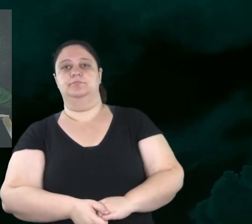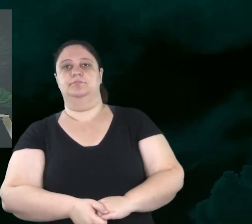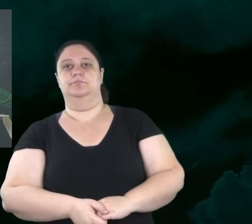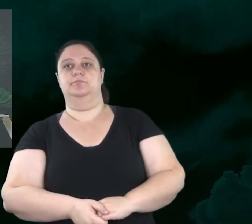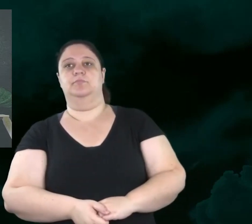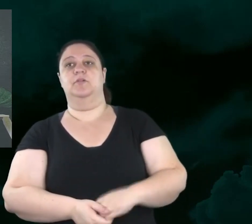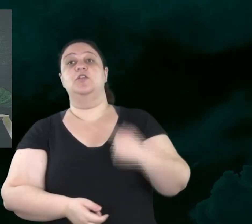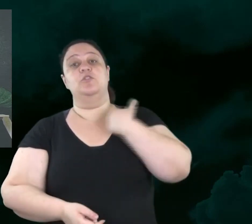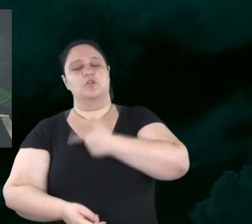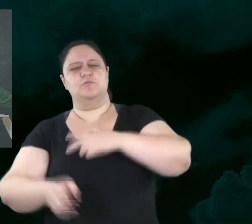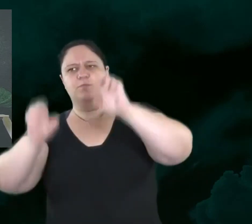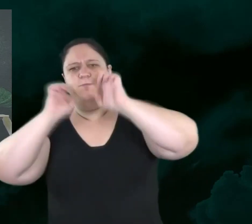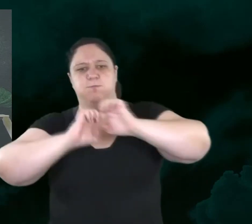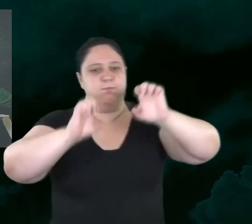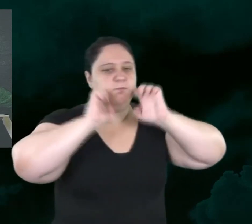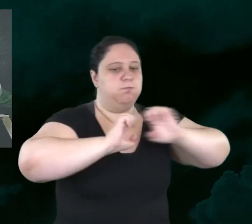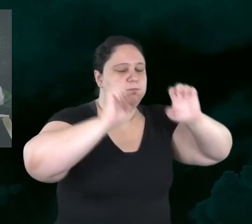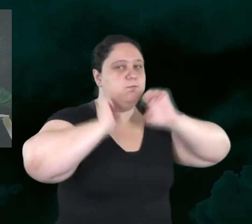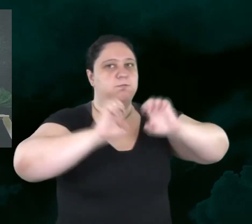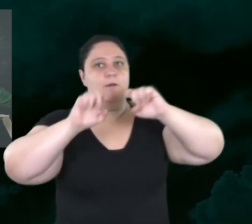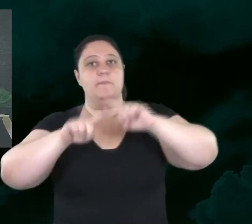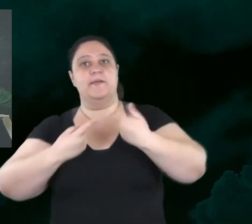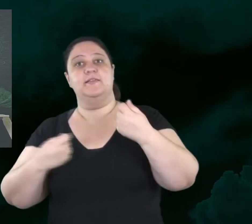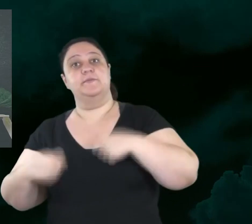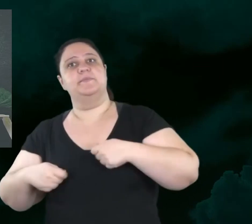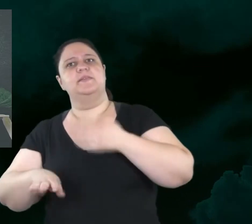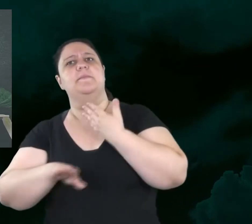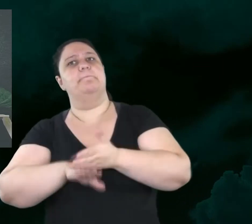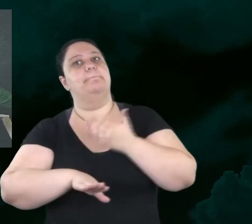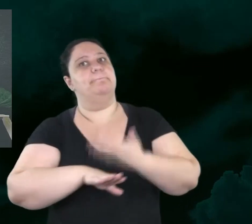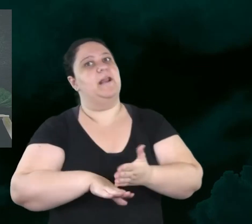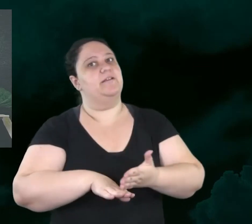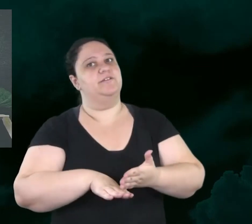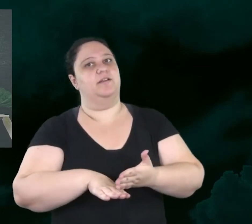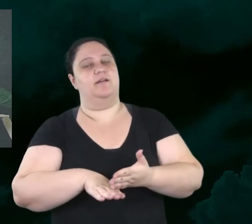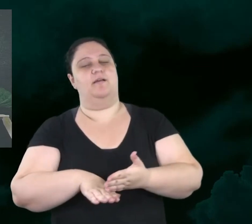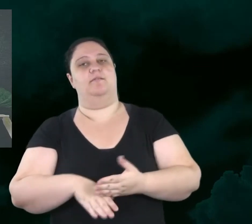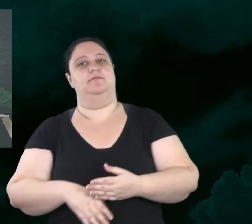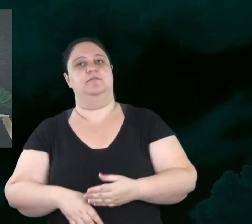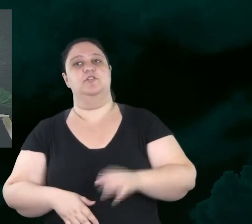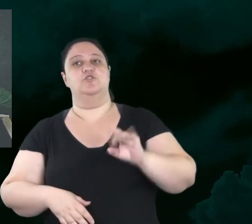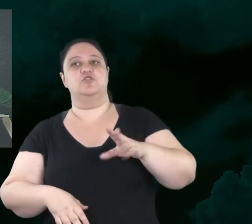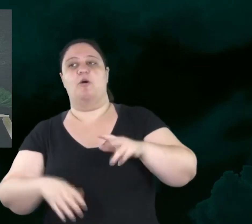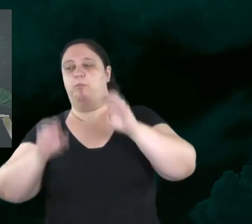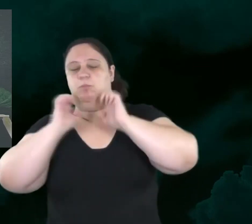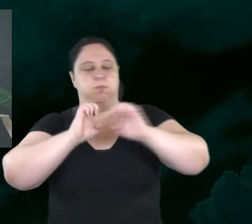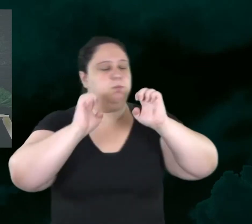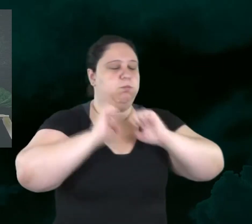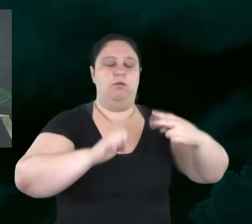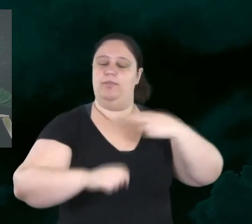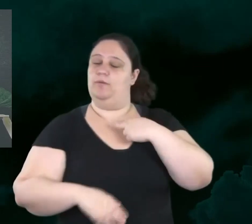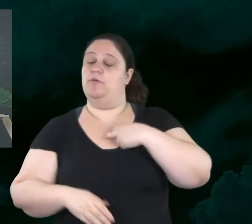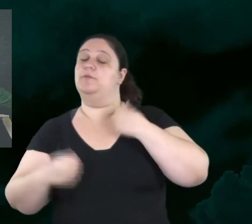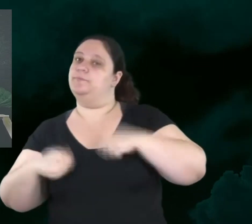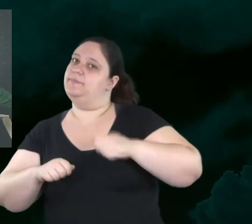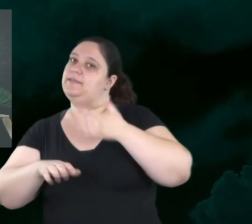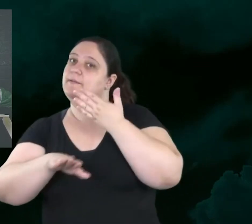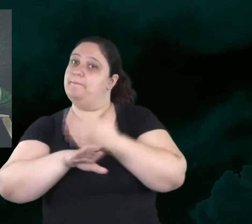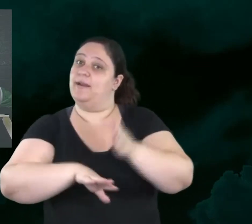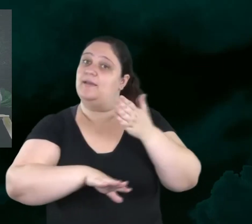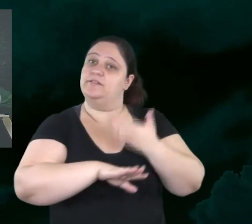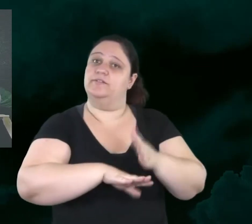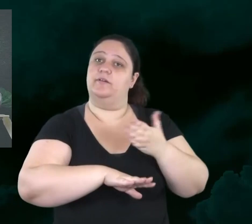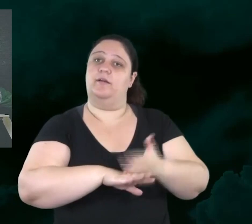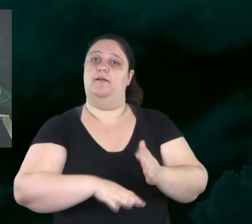se pregamos uma palavra, nós temos que viver essa palavra. Isto é, a palavra do evangelho que pregamos tem que se tornar a nossa